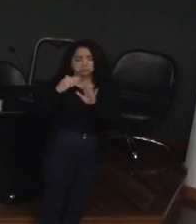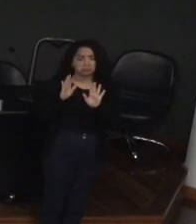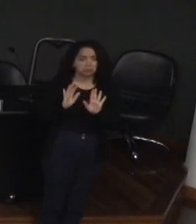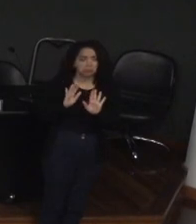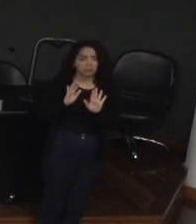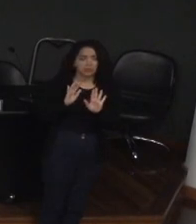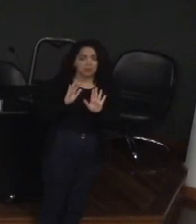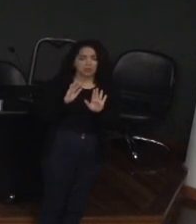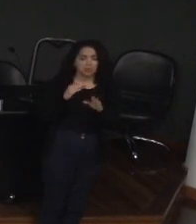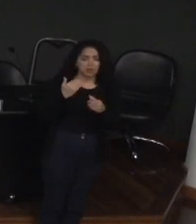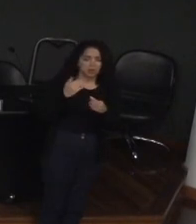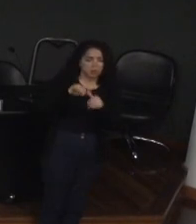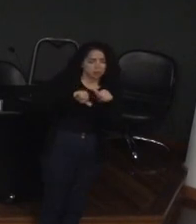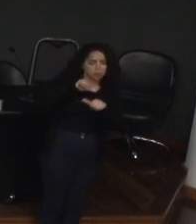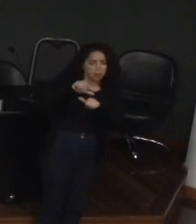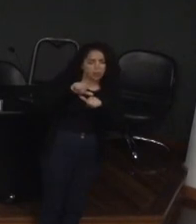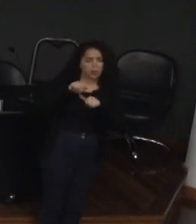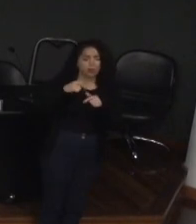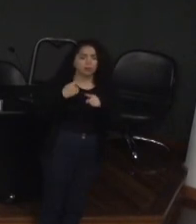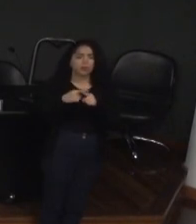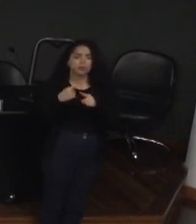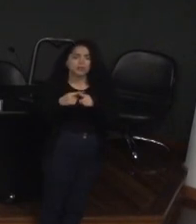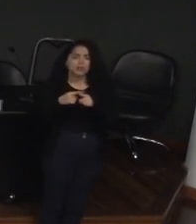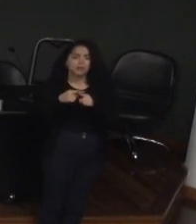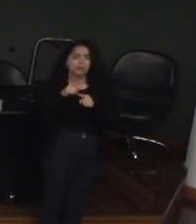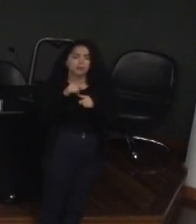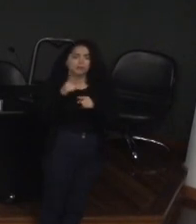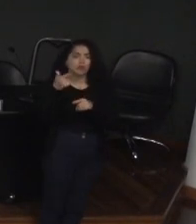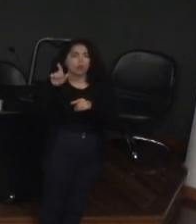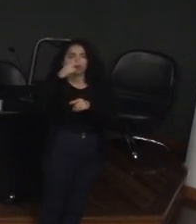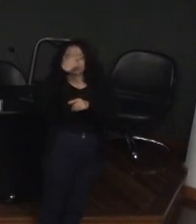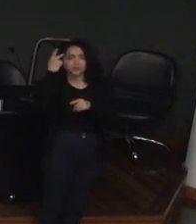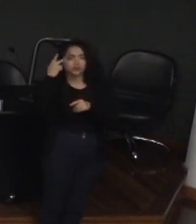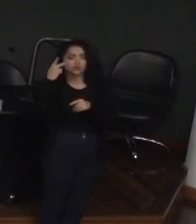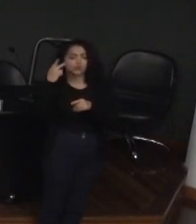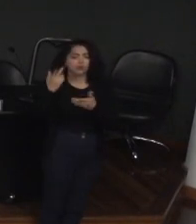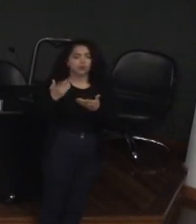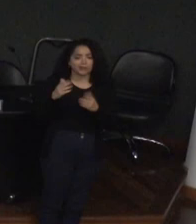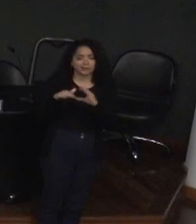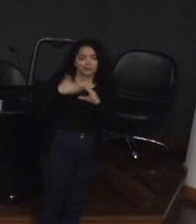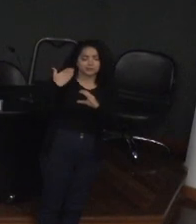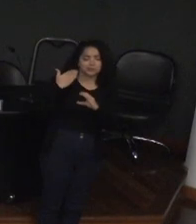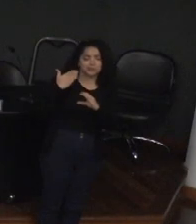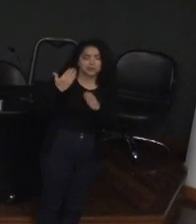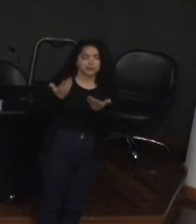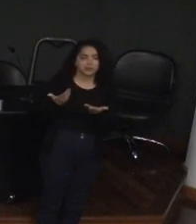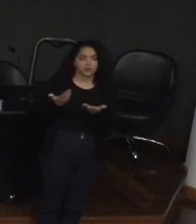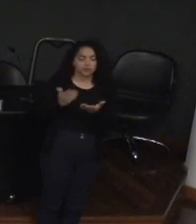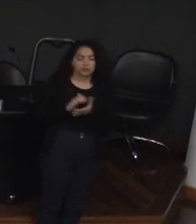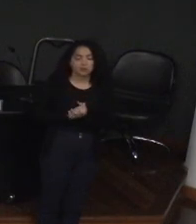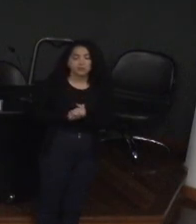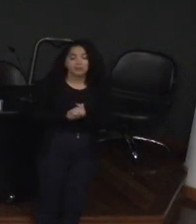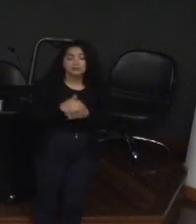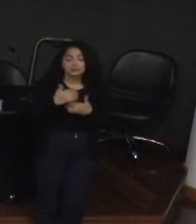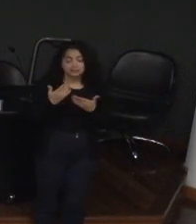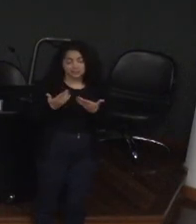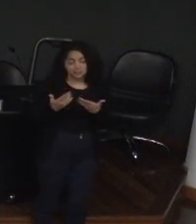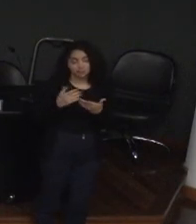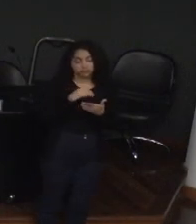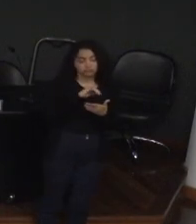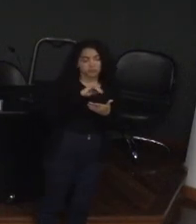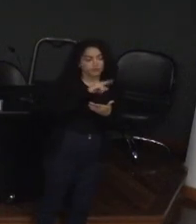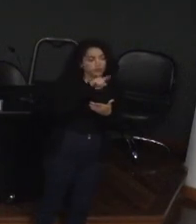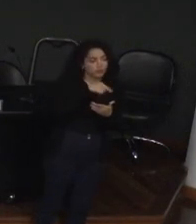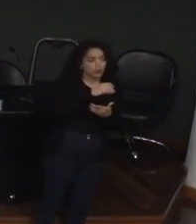o e-mail não é mais o mesmo, mudou, ou porque quem recebeu foi uma outra pessoa que não o Rodrigo mais que recebe aquele e-mail, daí o João que